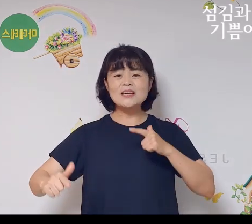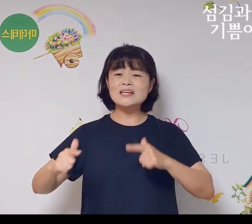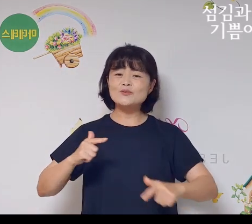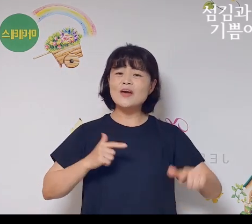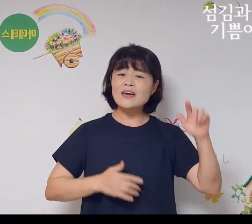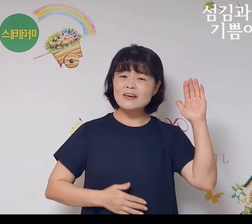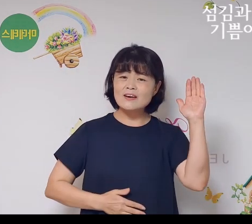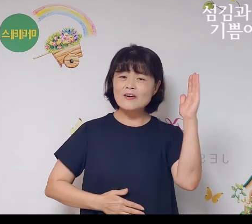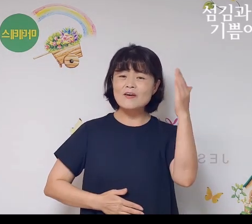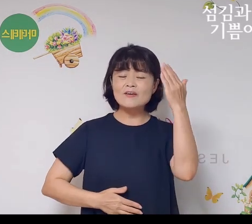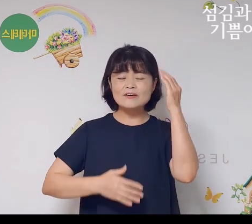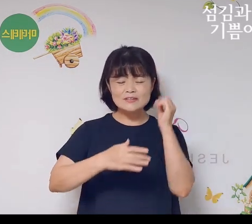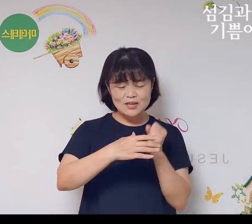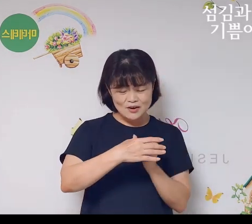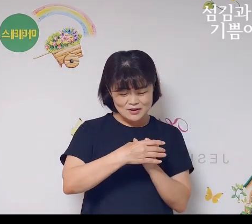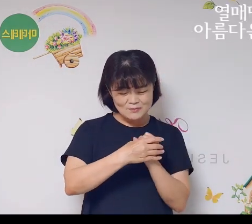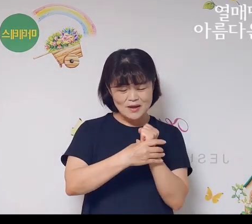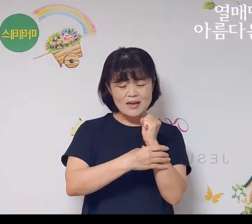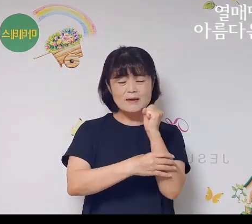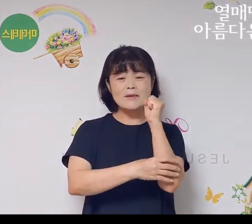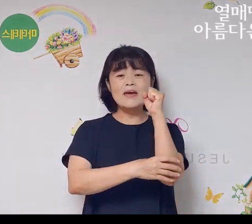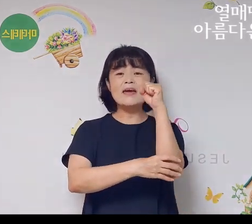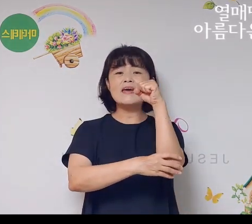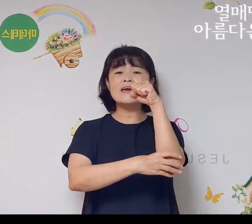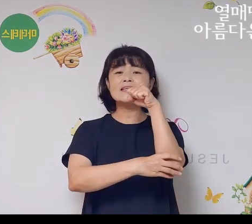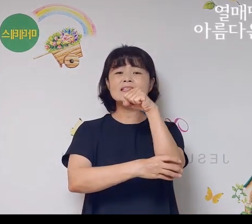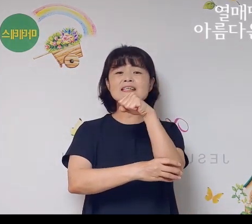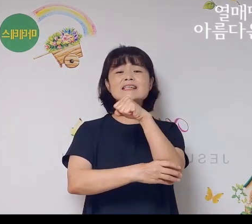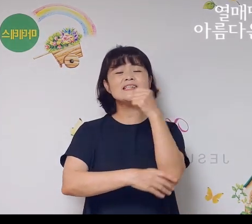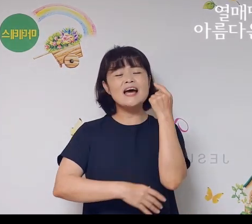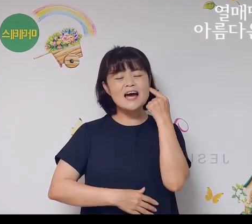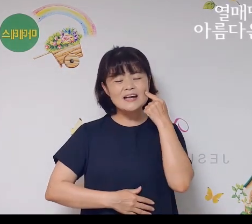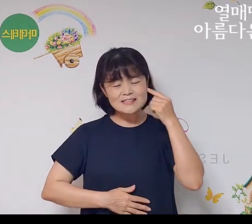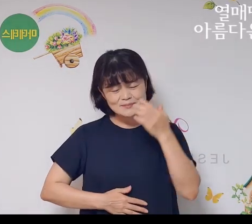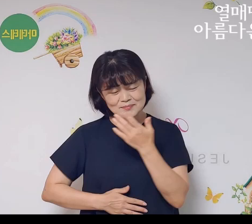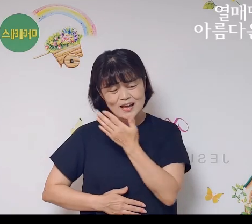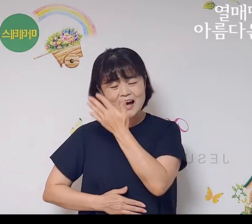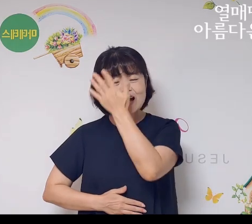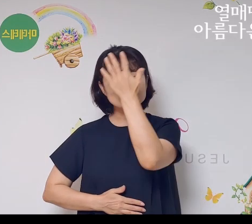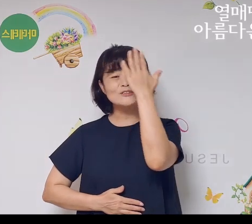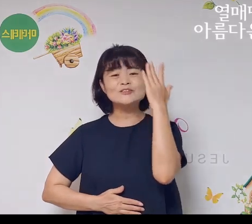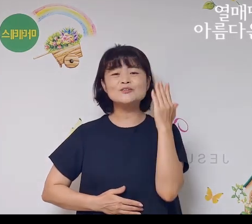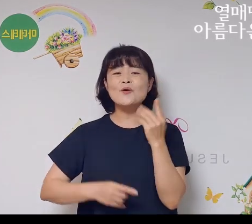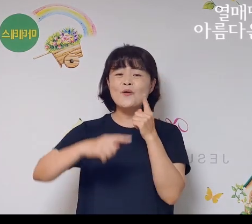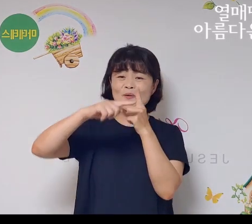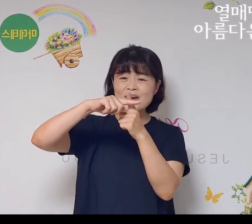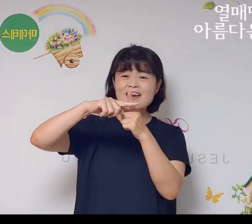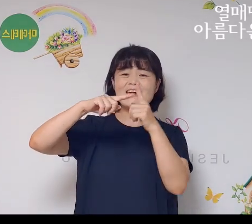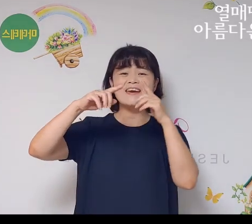기쁨이 되어 열매 맺는 아름다운 교회.